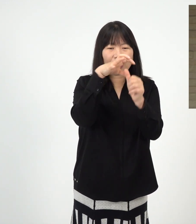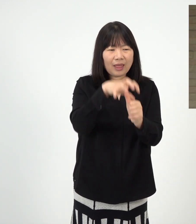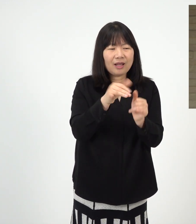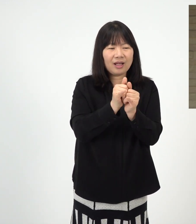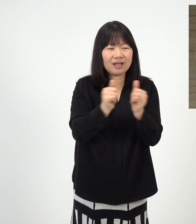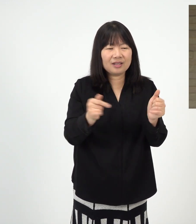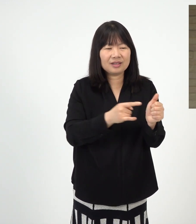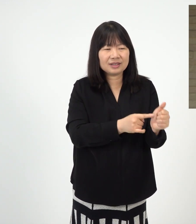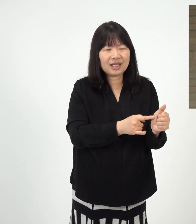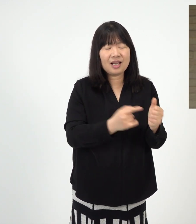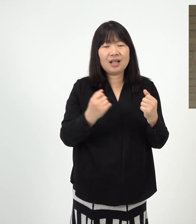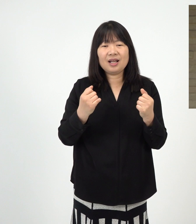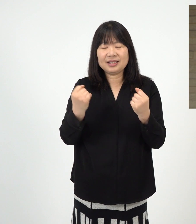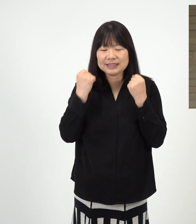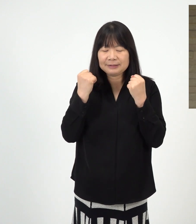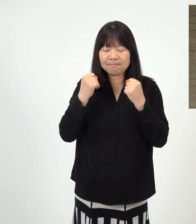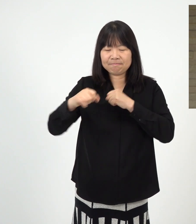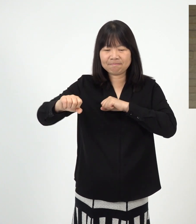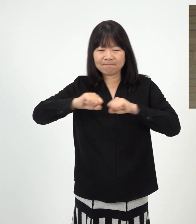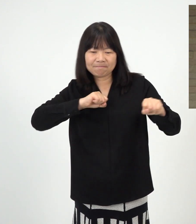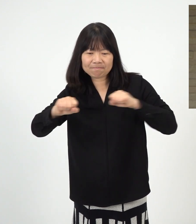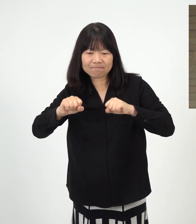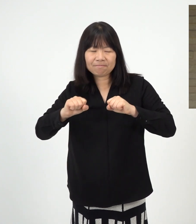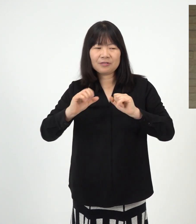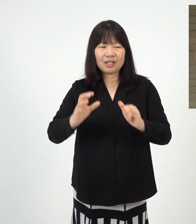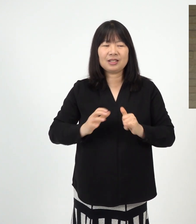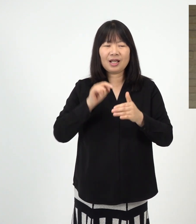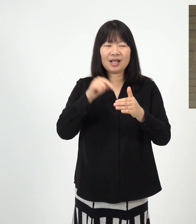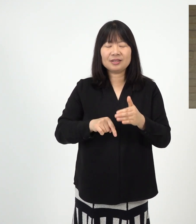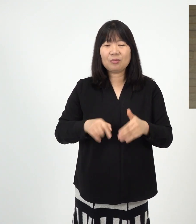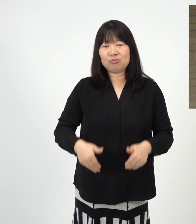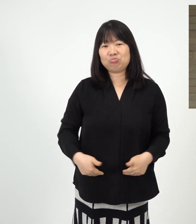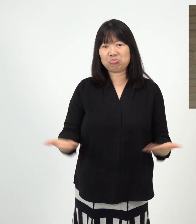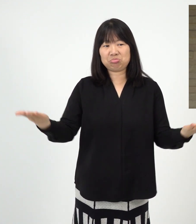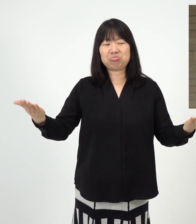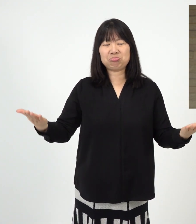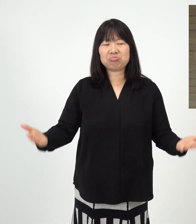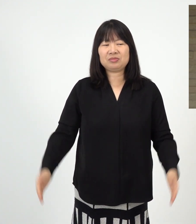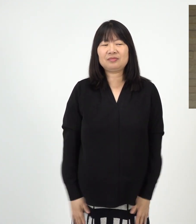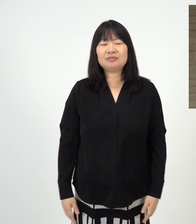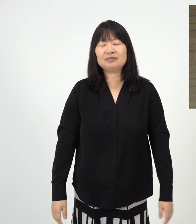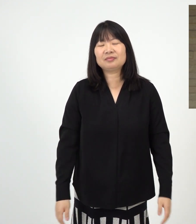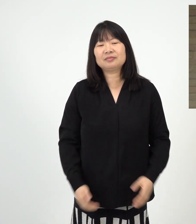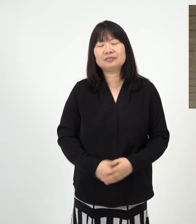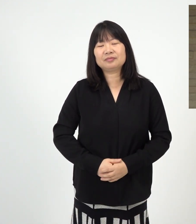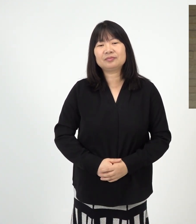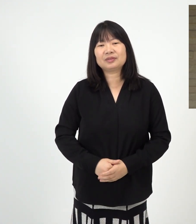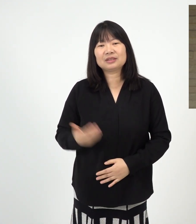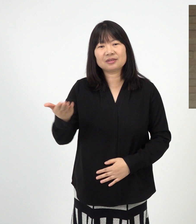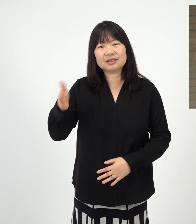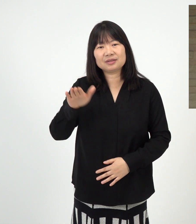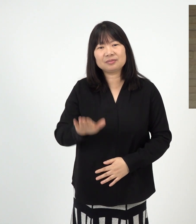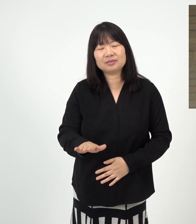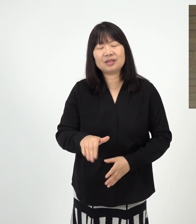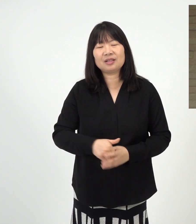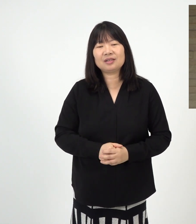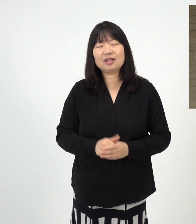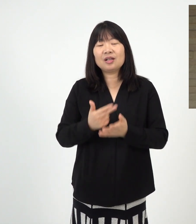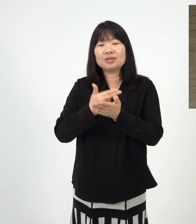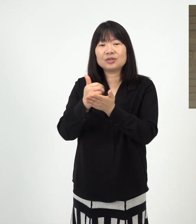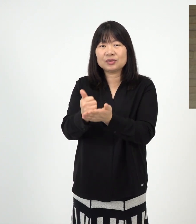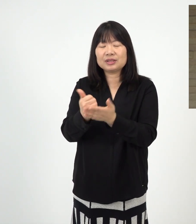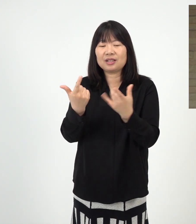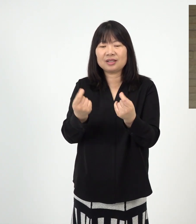이들은 힘이 지배하는 세상에서는 쓸모없는 잉여인간들이었어요. 그러나